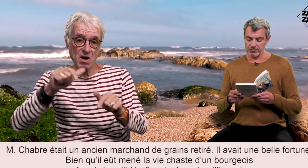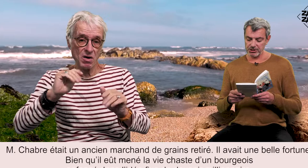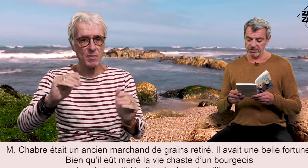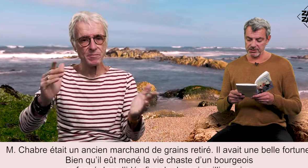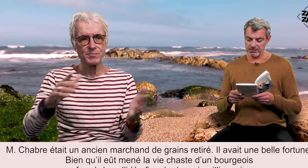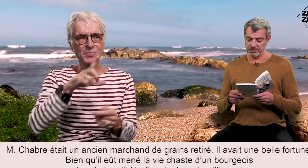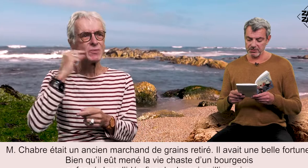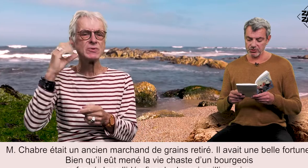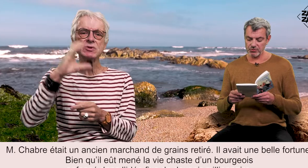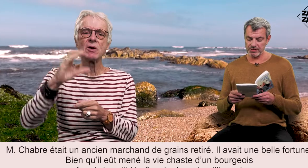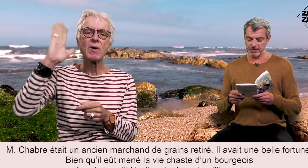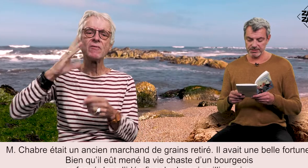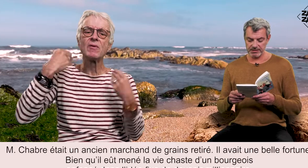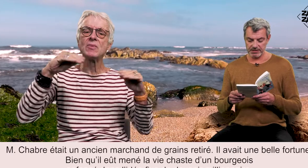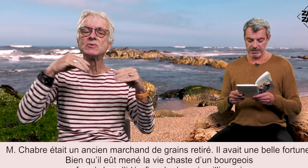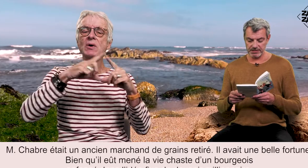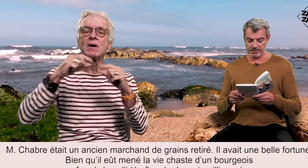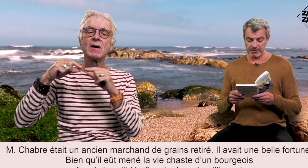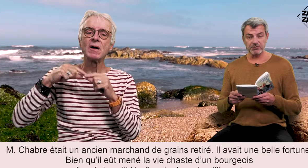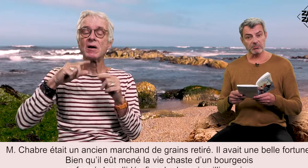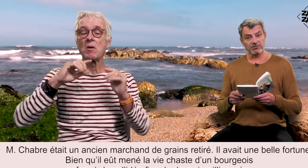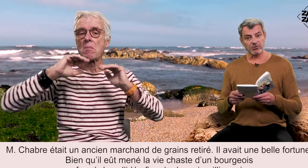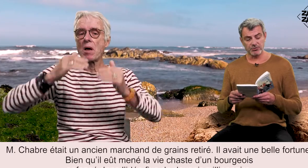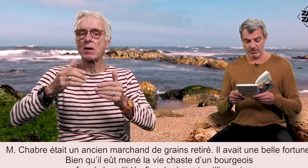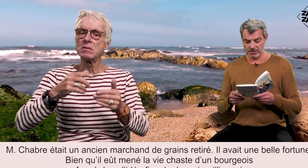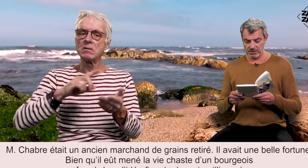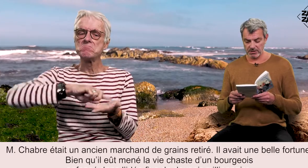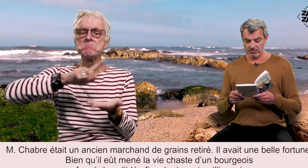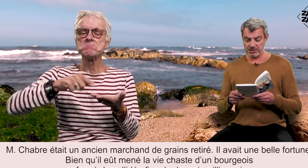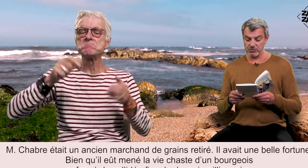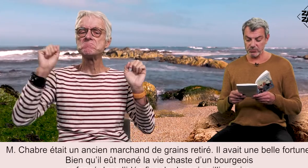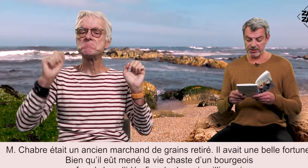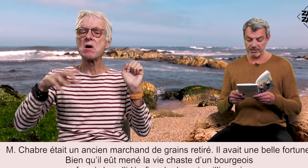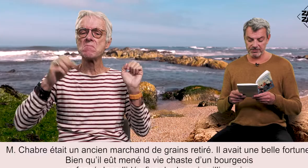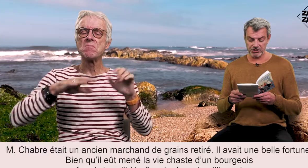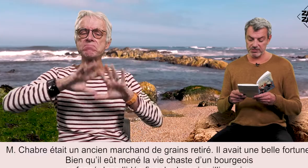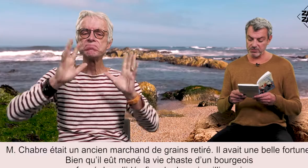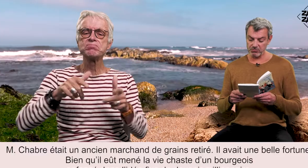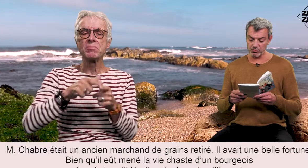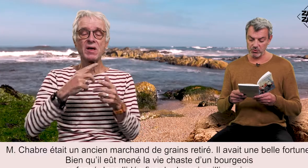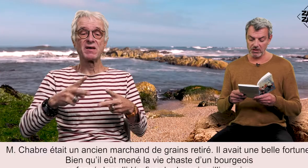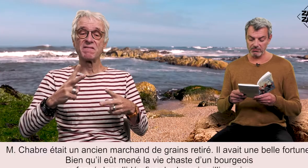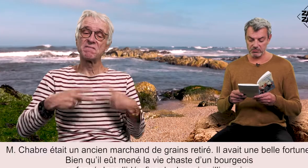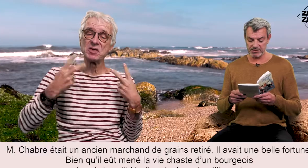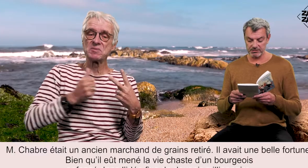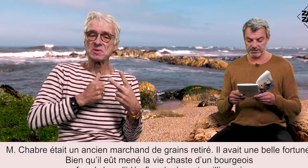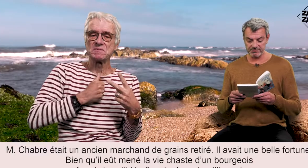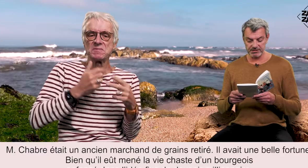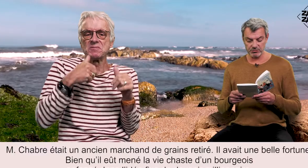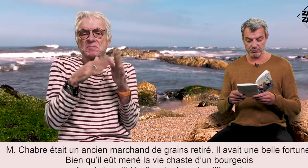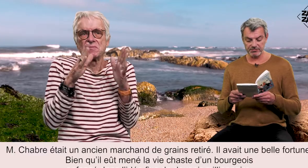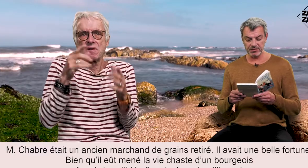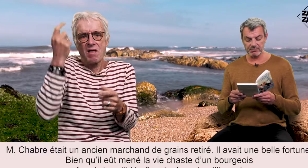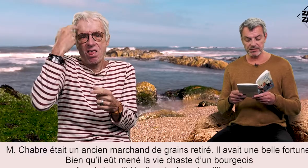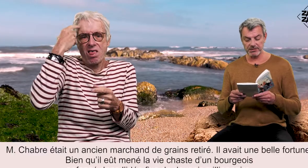M. Chabre était un ancien marchand de grains retiré. Il avait une belle fortune. Bien qu'il eût mené la vie chaste d'un bourgeois enfoncé dans l'idée